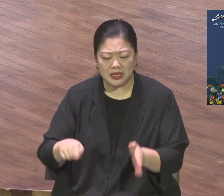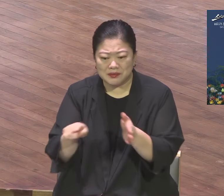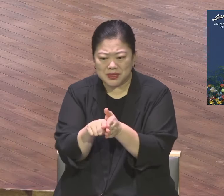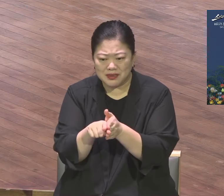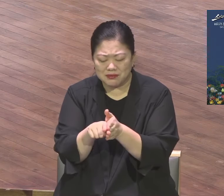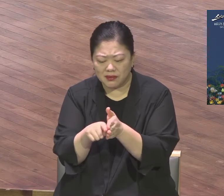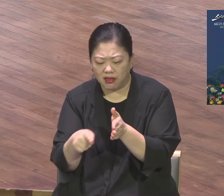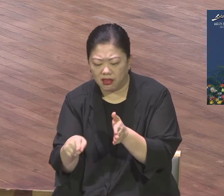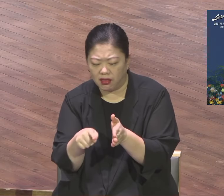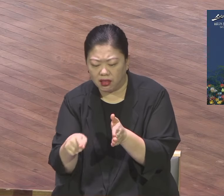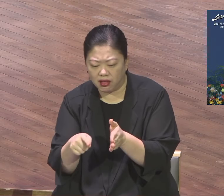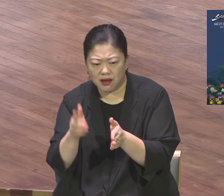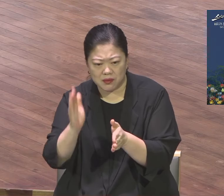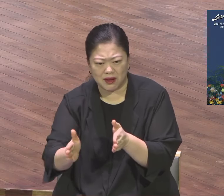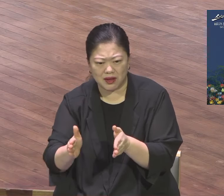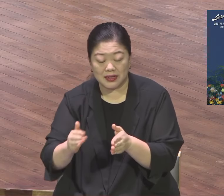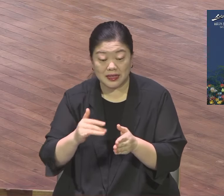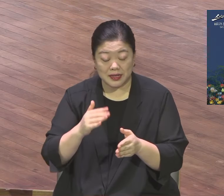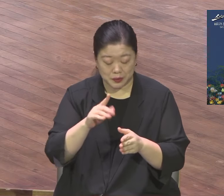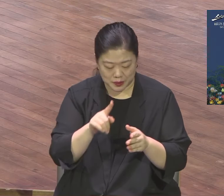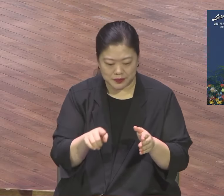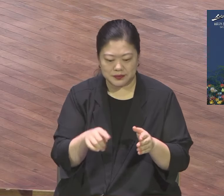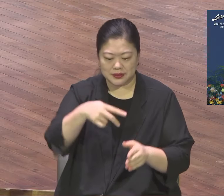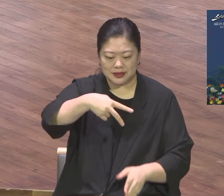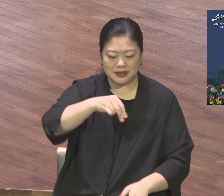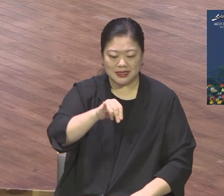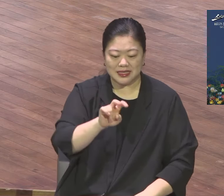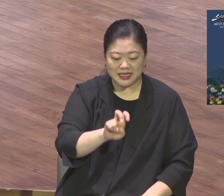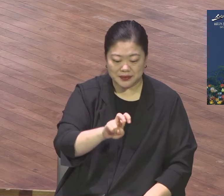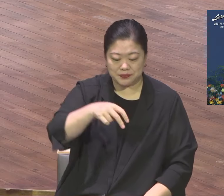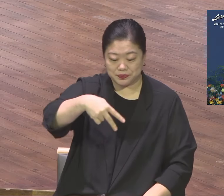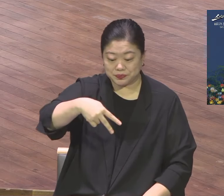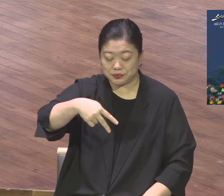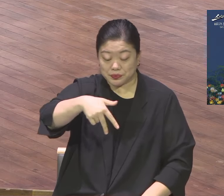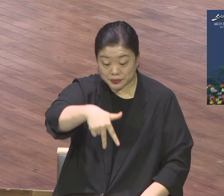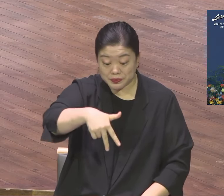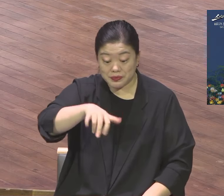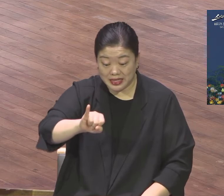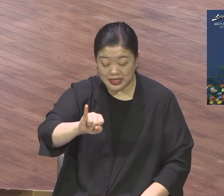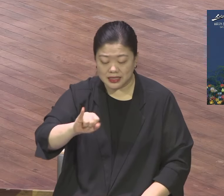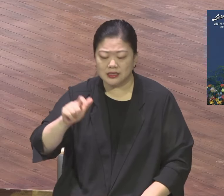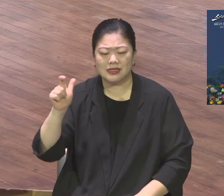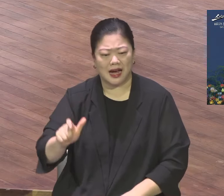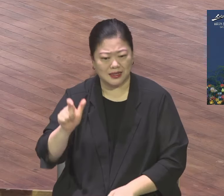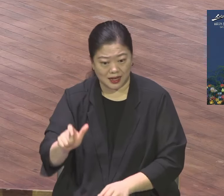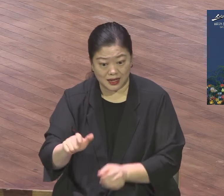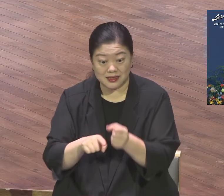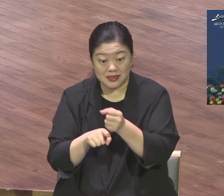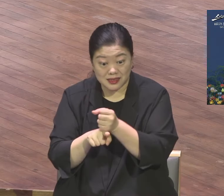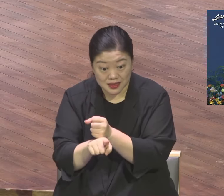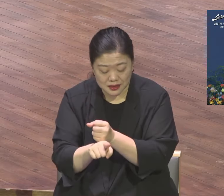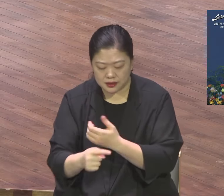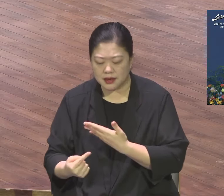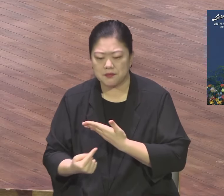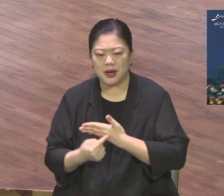사람은 심지가 굳은 사람이다 라고 그렇게 말을 할 때 이 심지라는